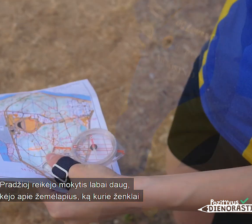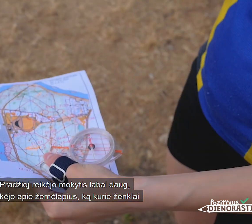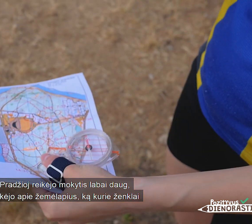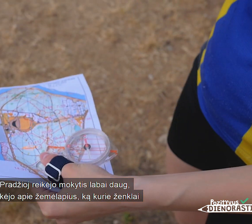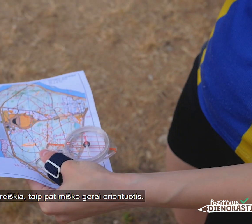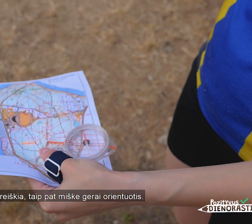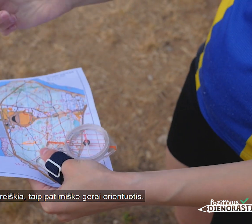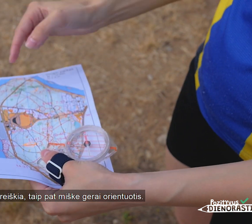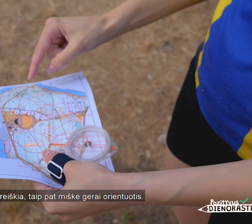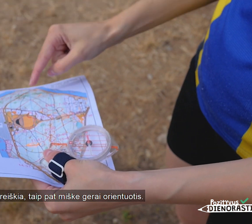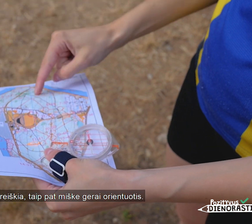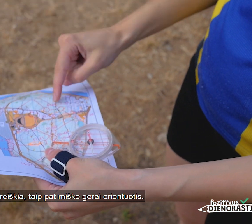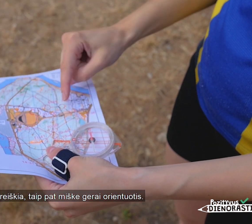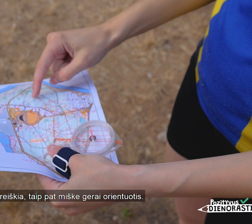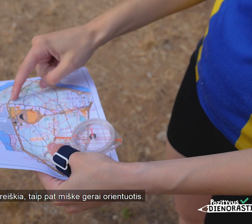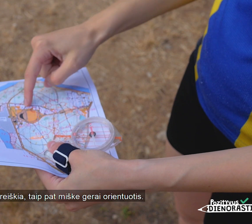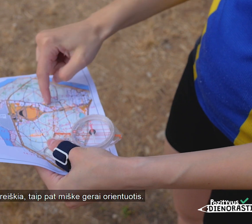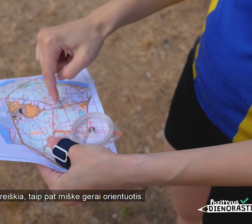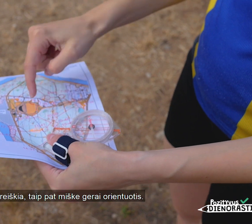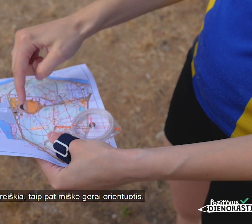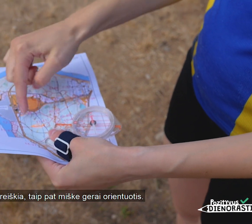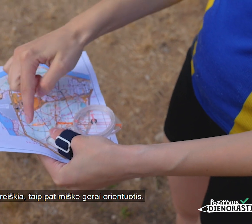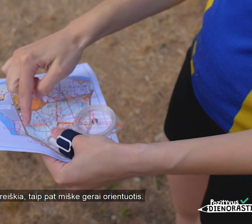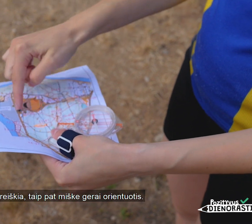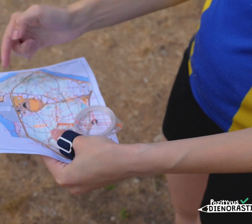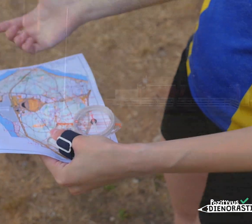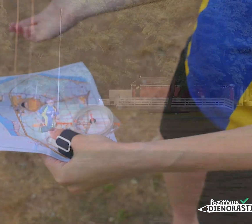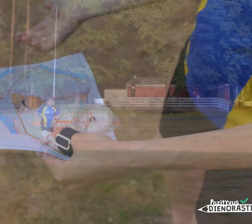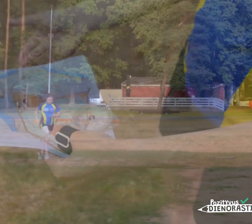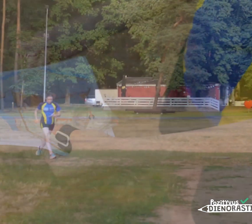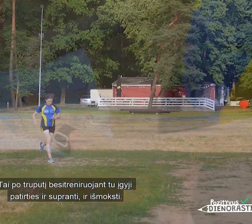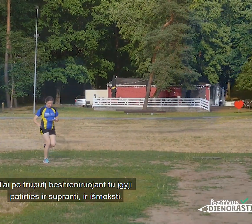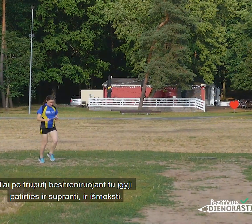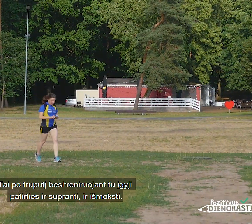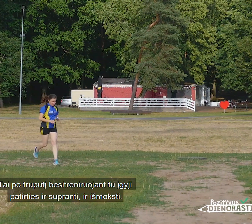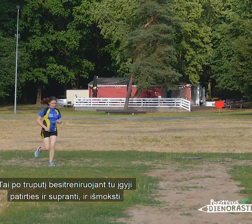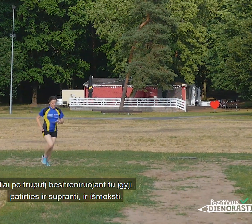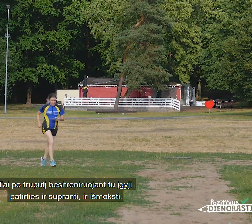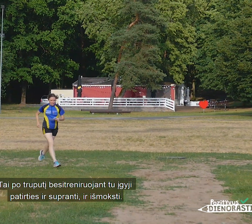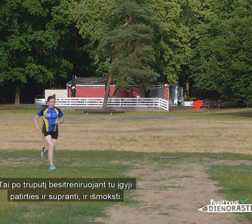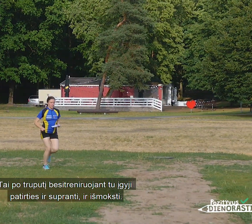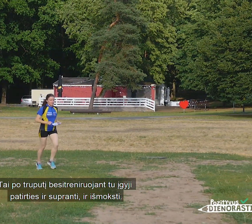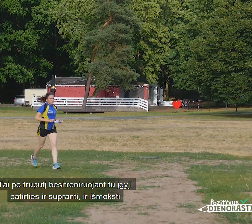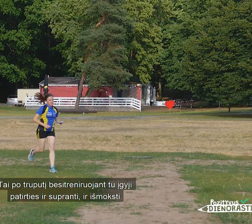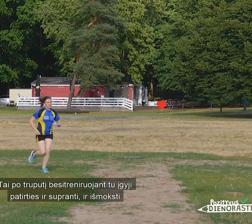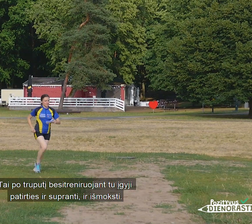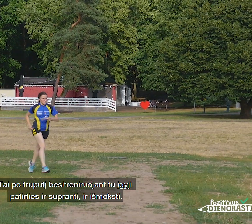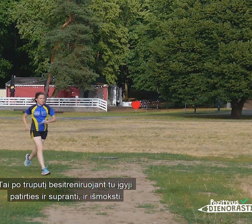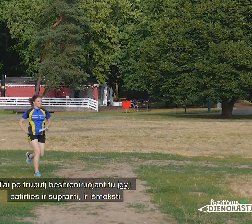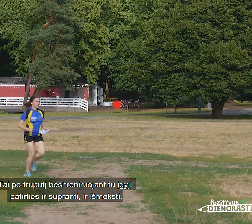ženklai, kas tai ką reiškia, taip pat miške gerai orientuotis. Taip po truputį besitreniruojant, tu įgyji patirties ir supranti